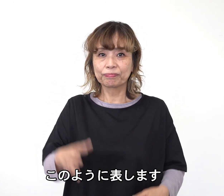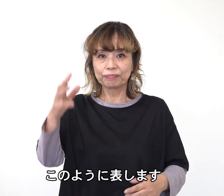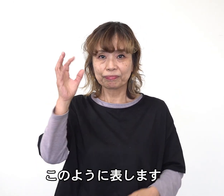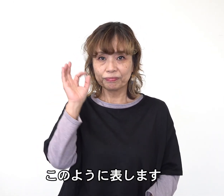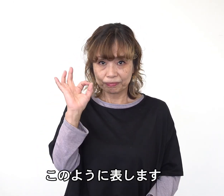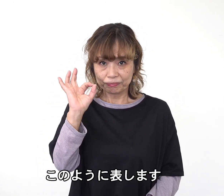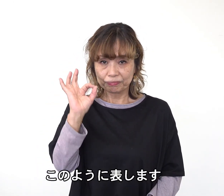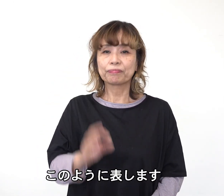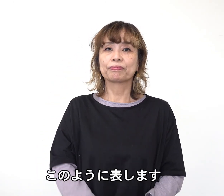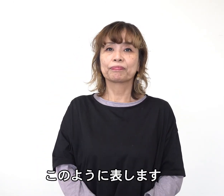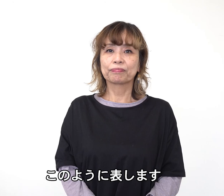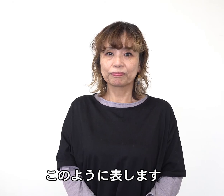表します。